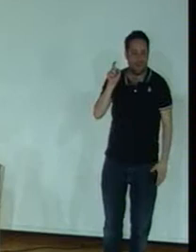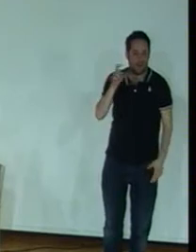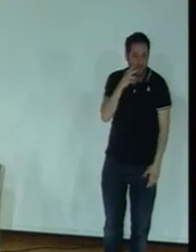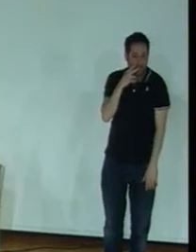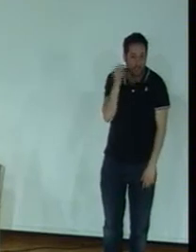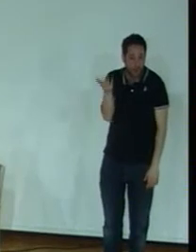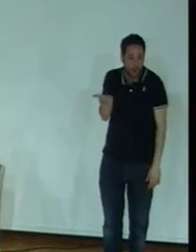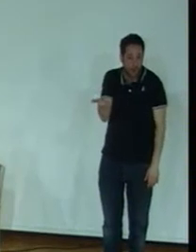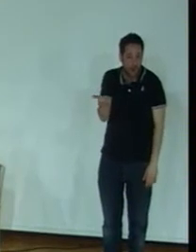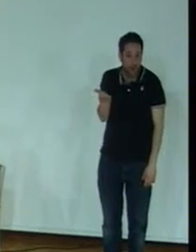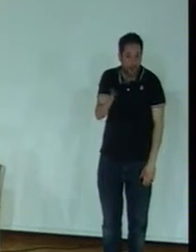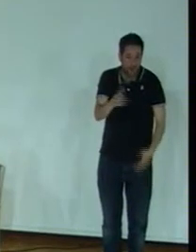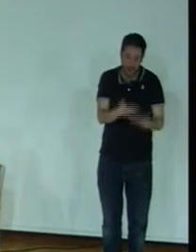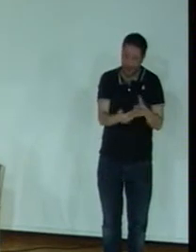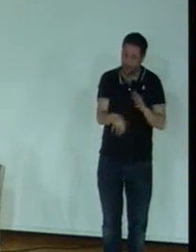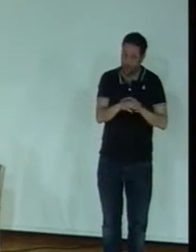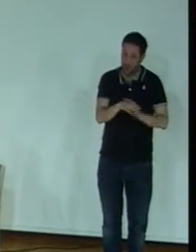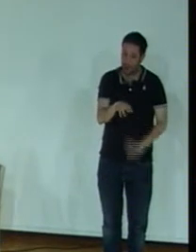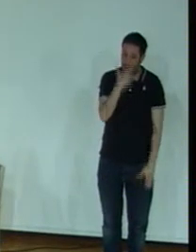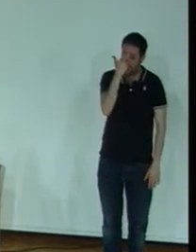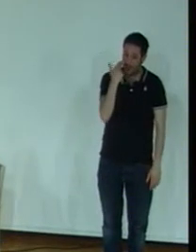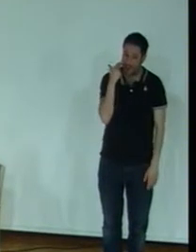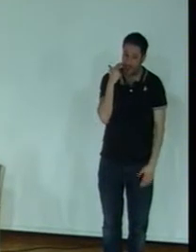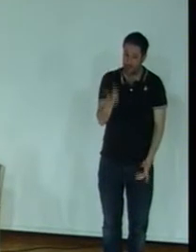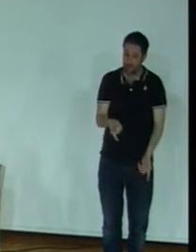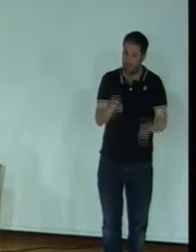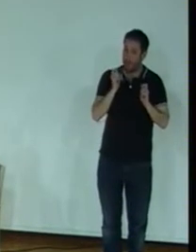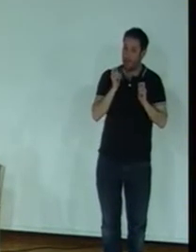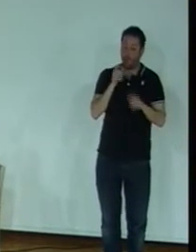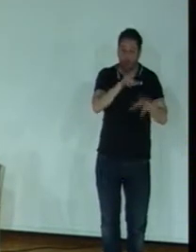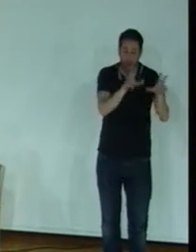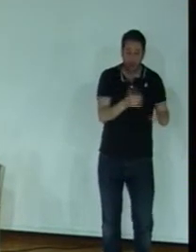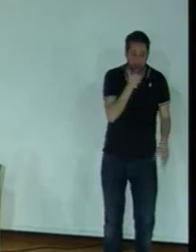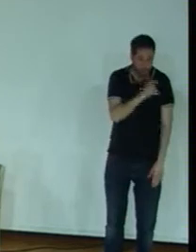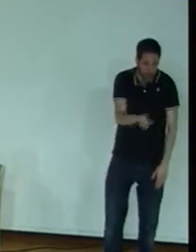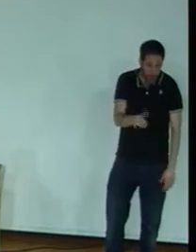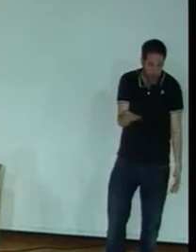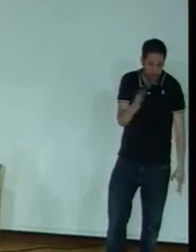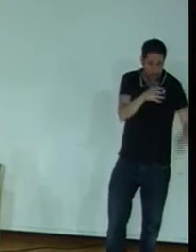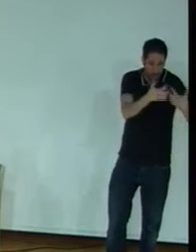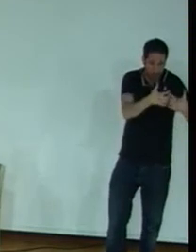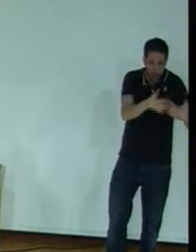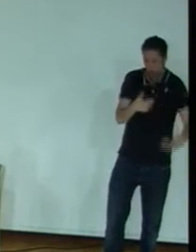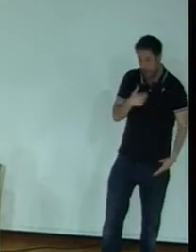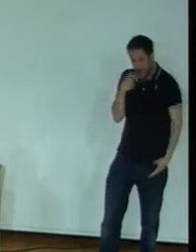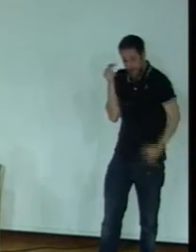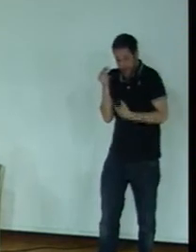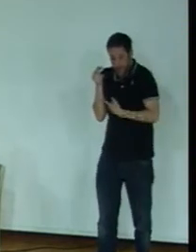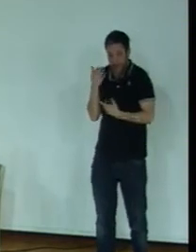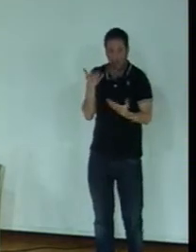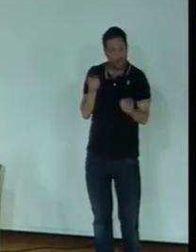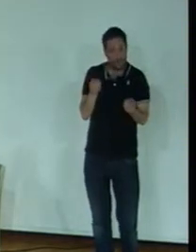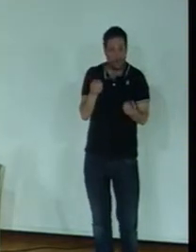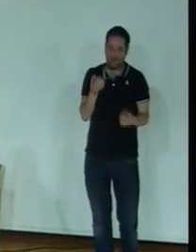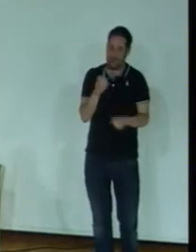est le début, généralement, d'un piratage dangereux. L'ordinateur, lui, ne fera pas cette erreur-là, a priori. Mais... Donc, généralement, oui, il y a quand même beaucoup